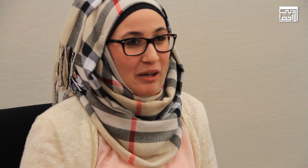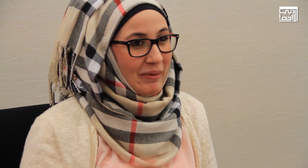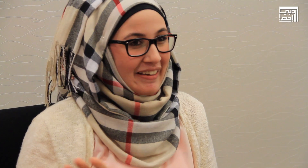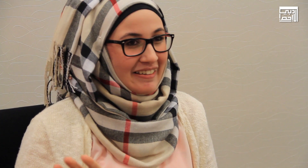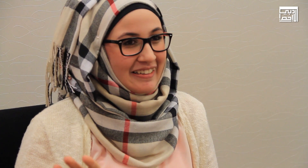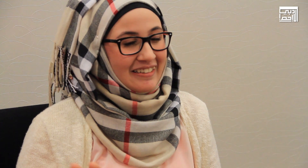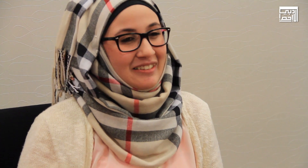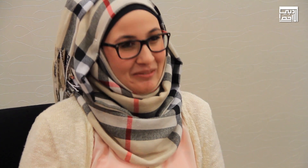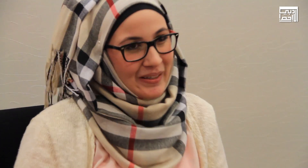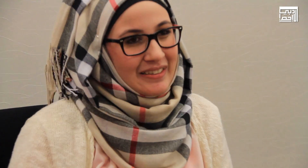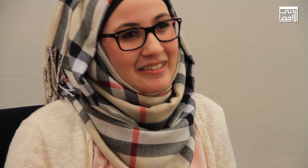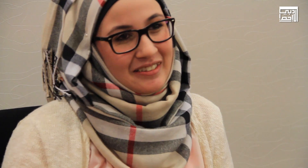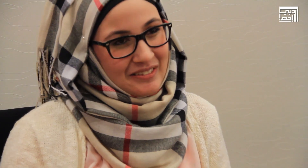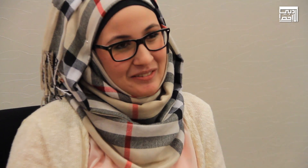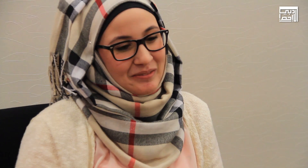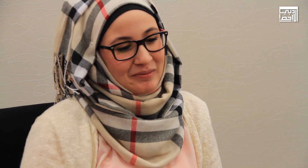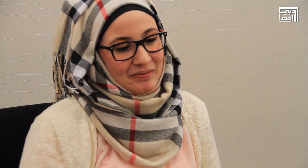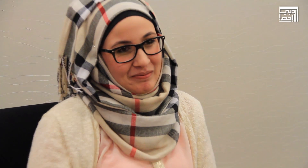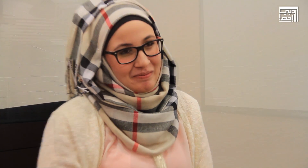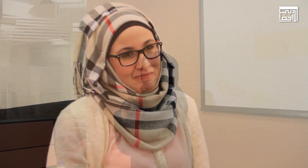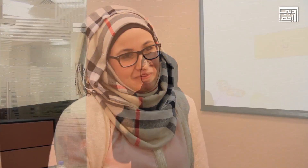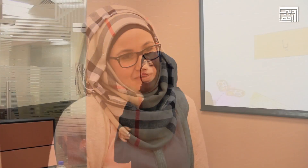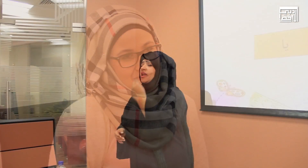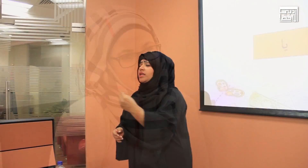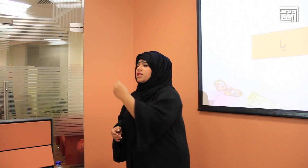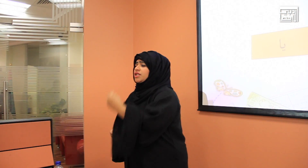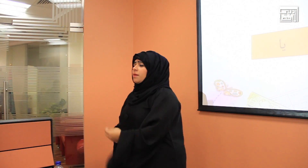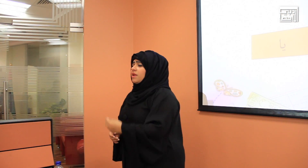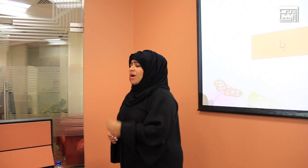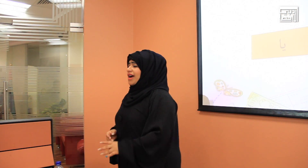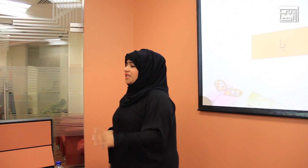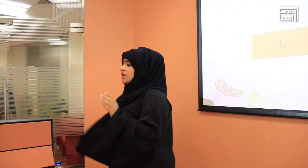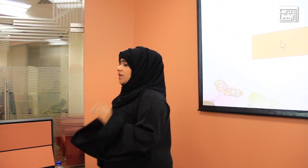كامل ميكس عاشت لسامي ميكس ميز الشاب الإماراتي عندنا